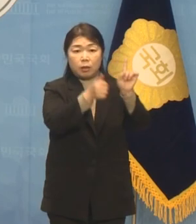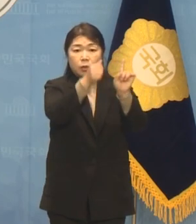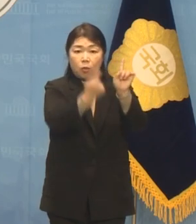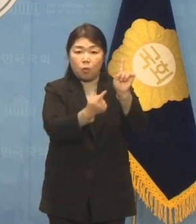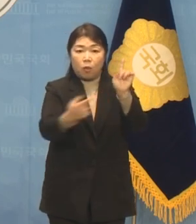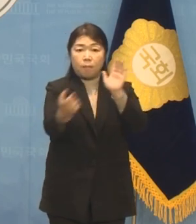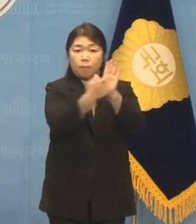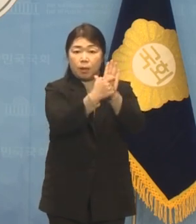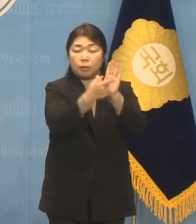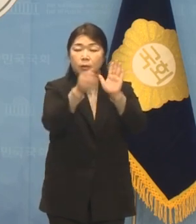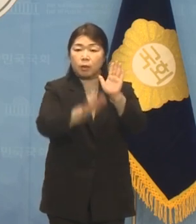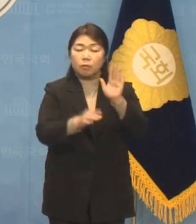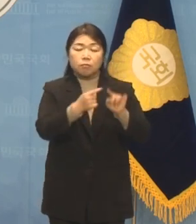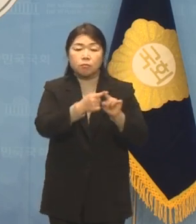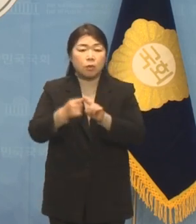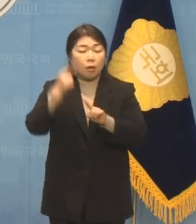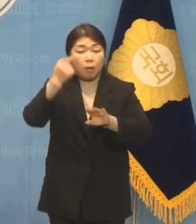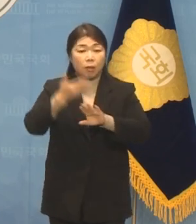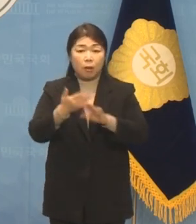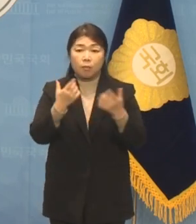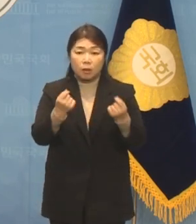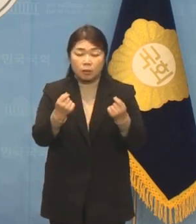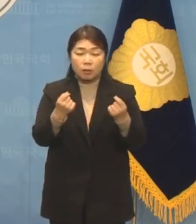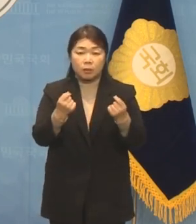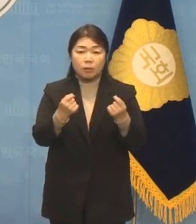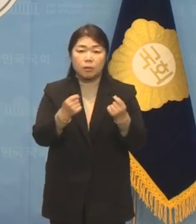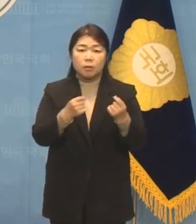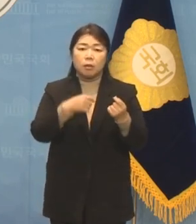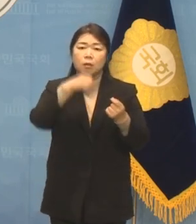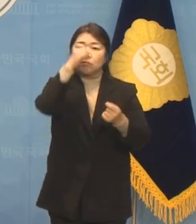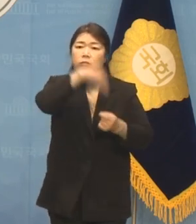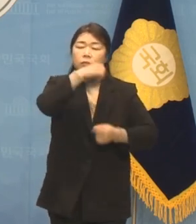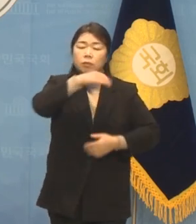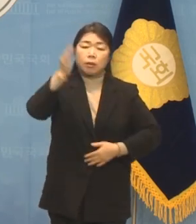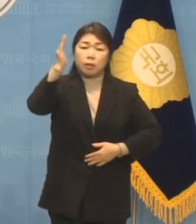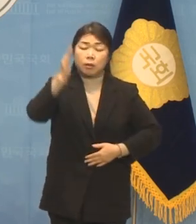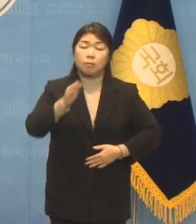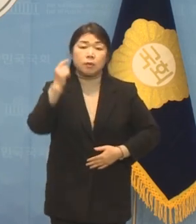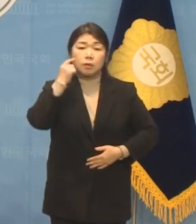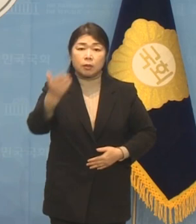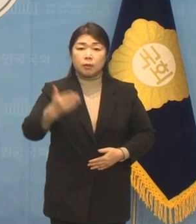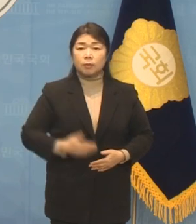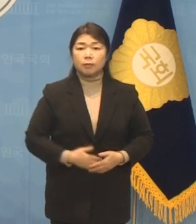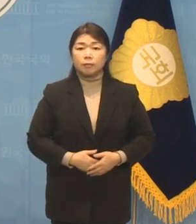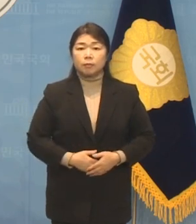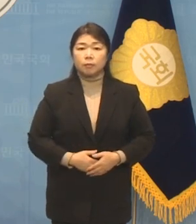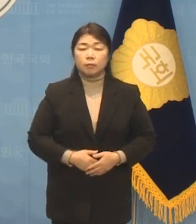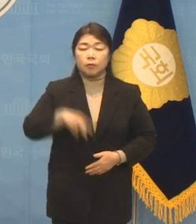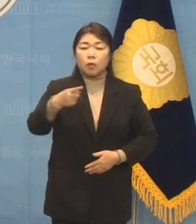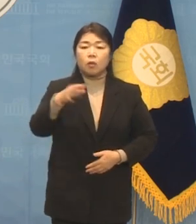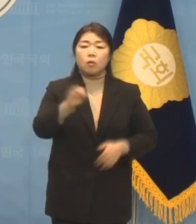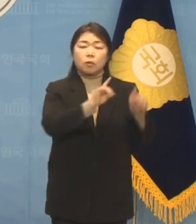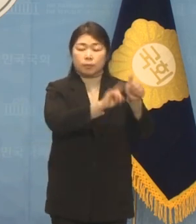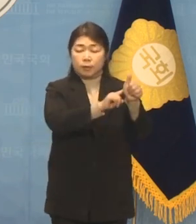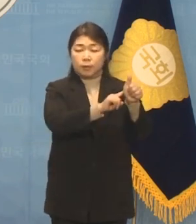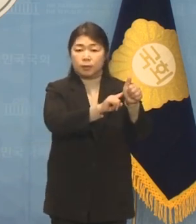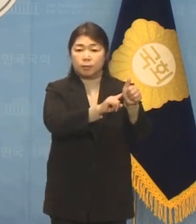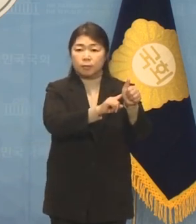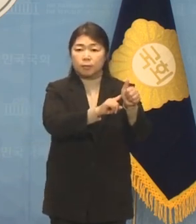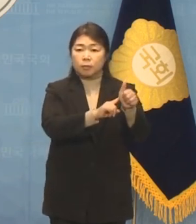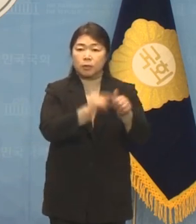그저 반대하기 위한 아무 말에 불과합니다. 특히 송원석 의원은 기본소득 반대 주장에